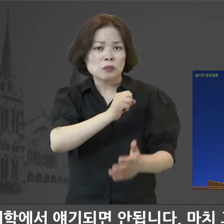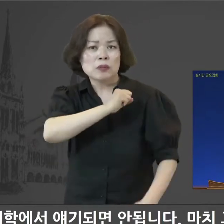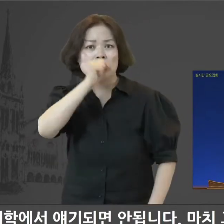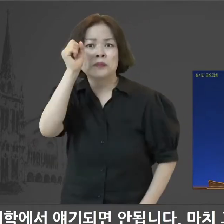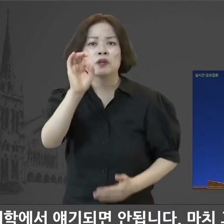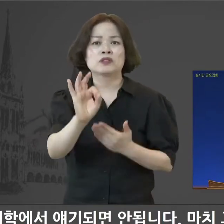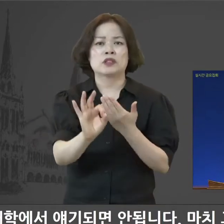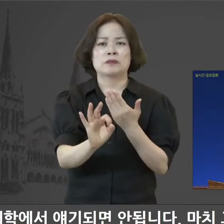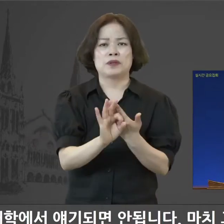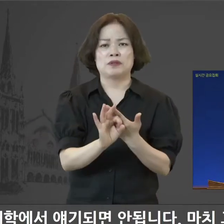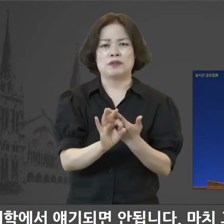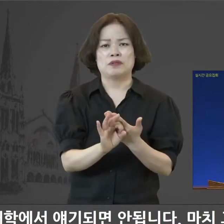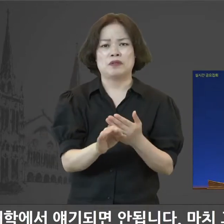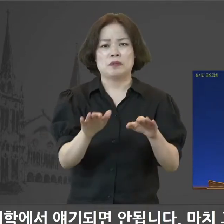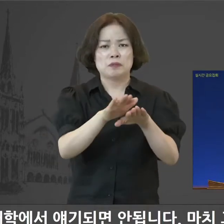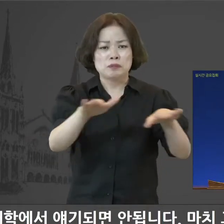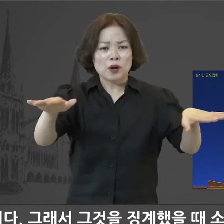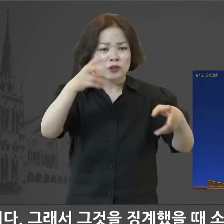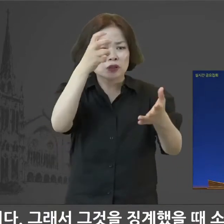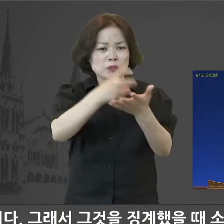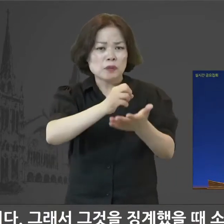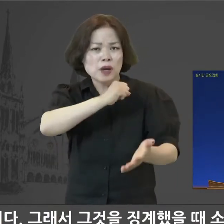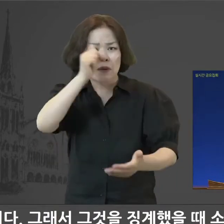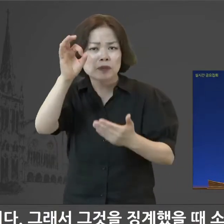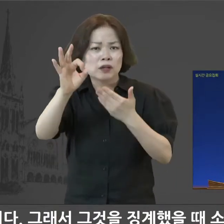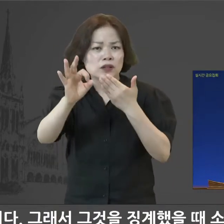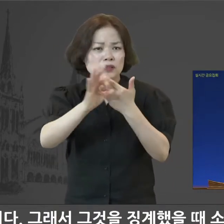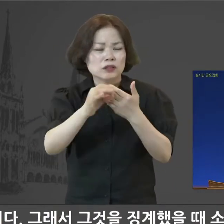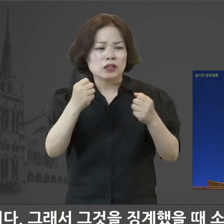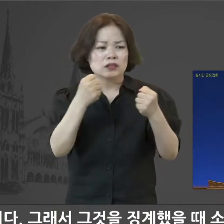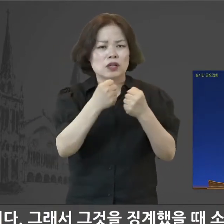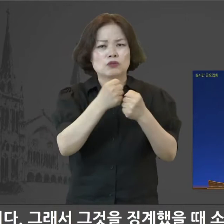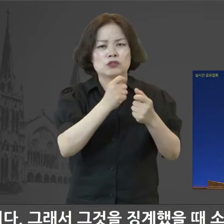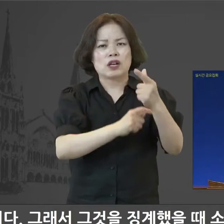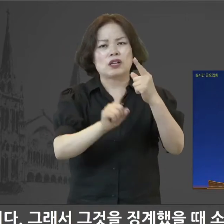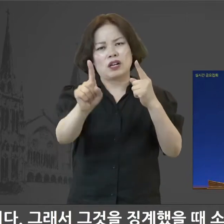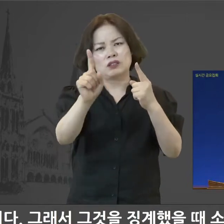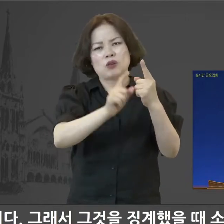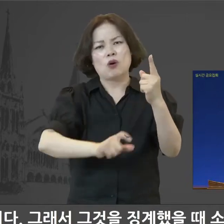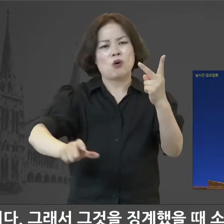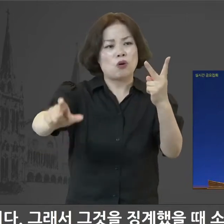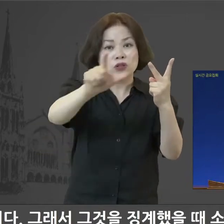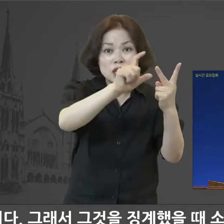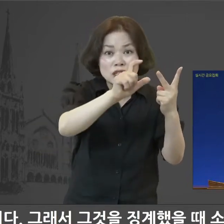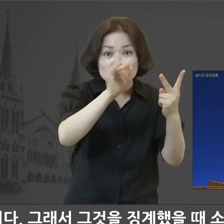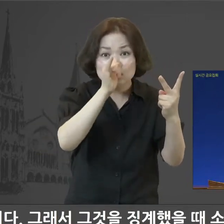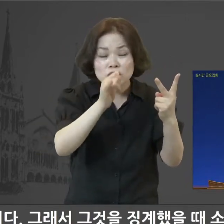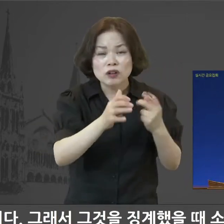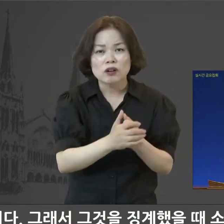통과되면 싸울 수 있는 수단 하나가 더 생긴다, 이렇게 생각하면 됩니다. 그러면 학교나